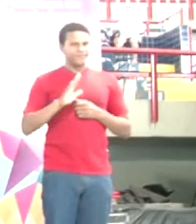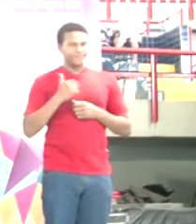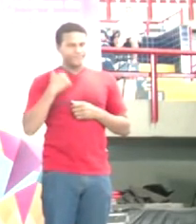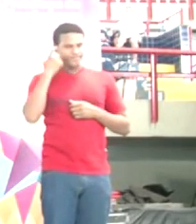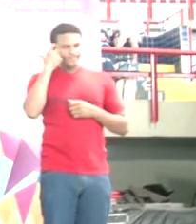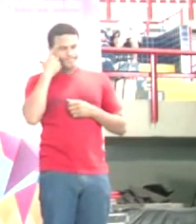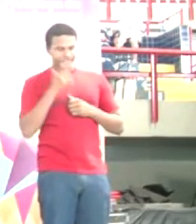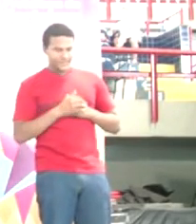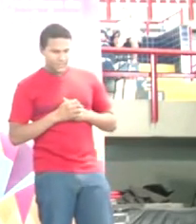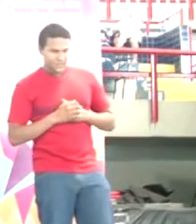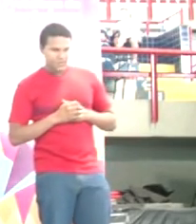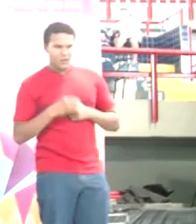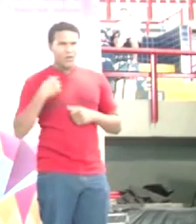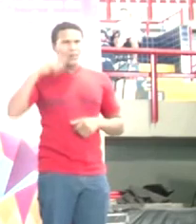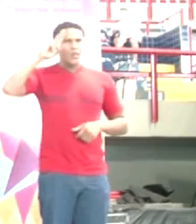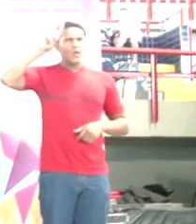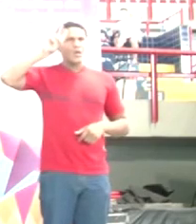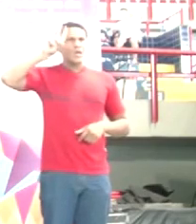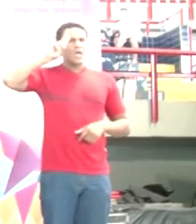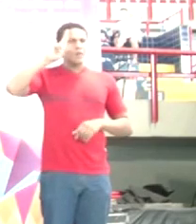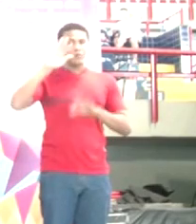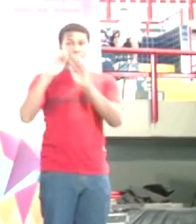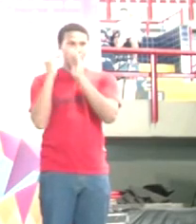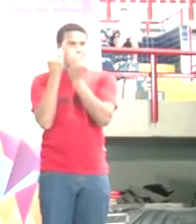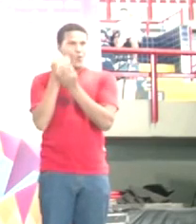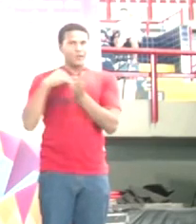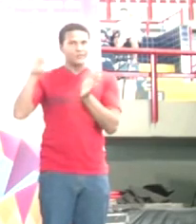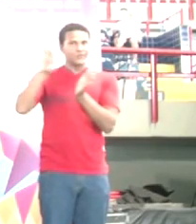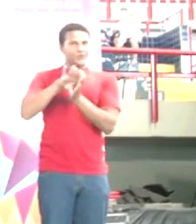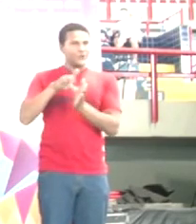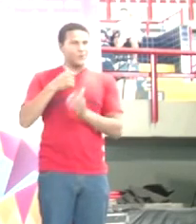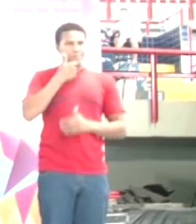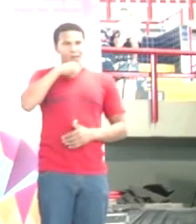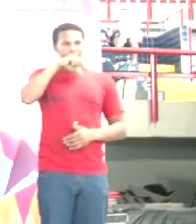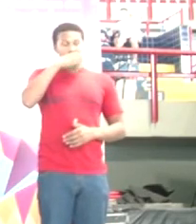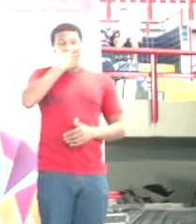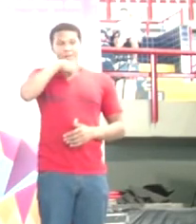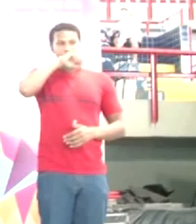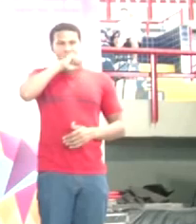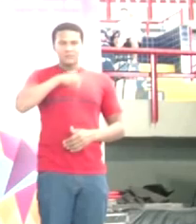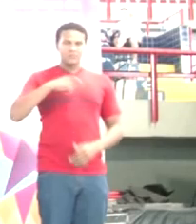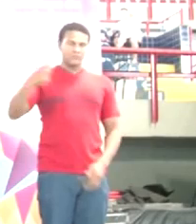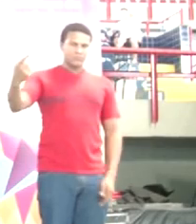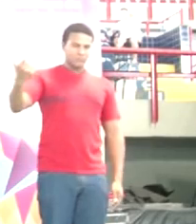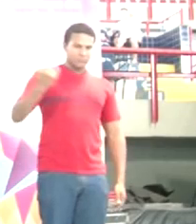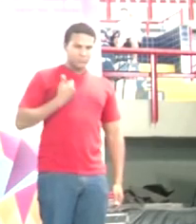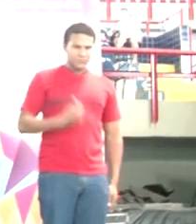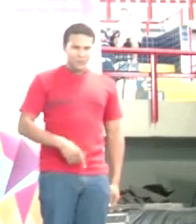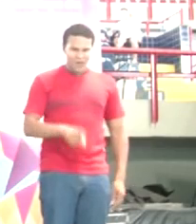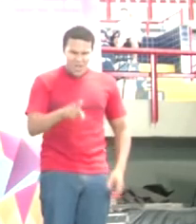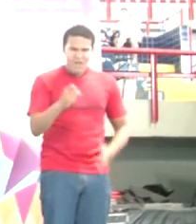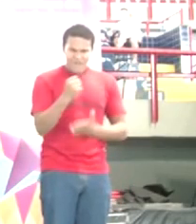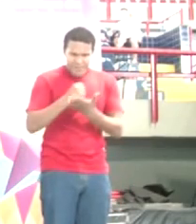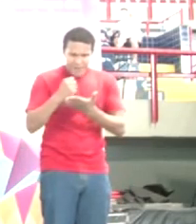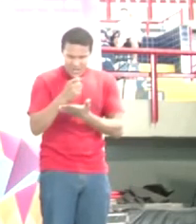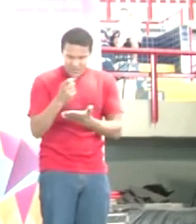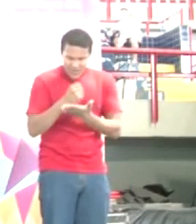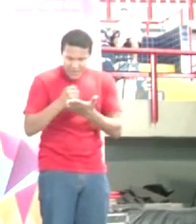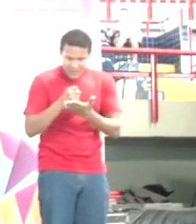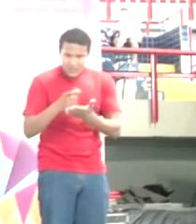né? Meu pai chegou no pai e disse assim, ó, se você for fazer para a farmácia, eu não pago nem sua